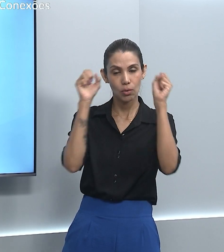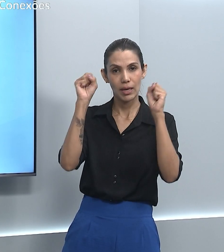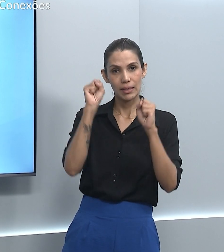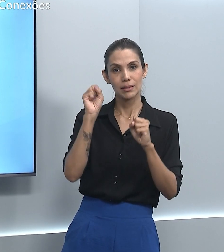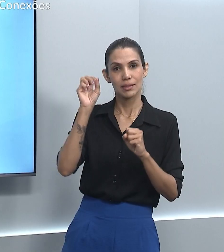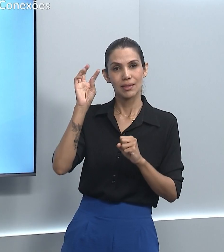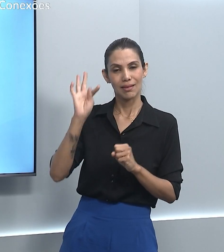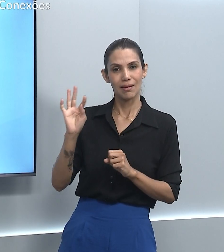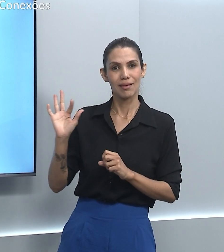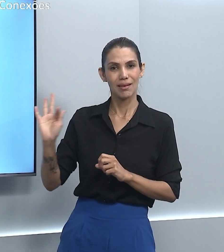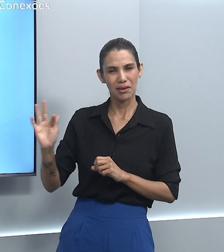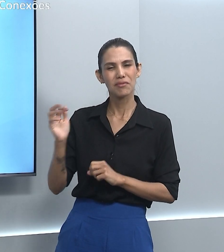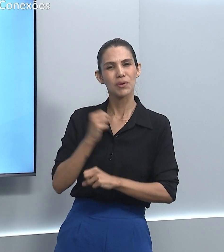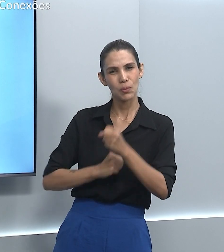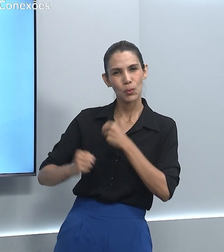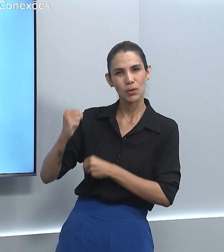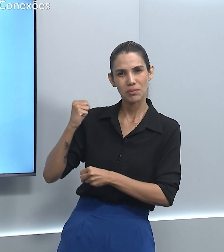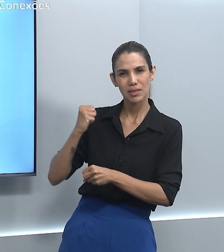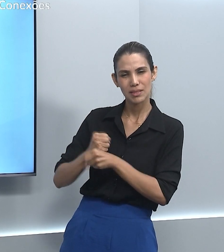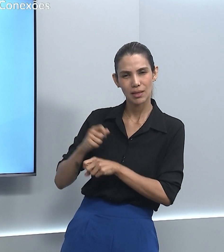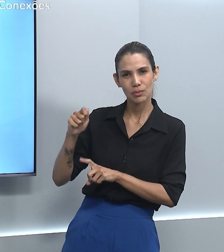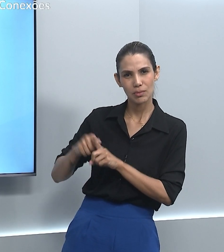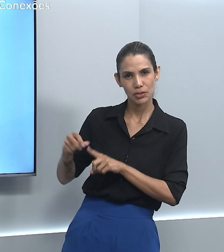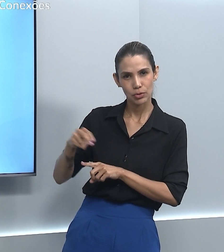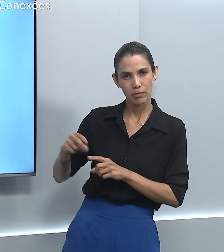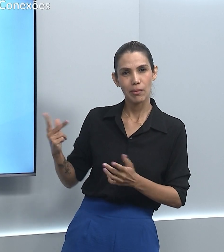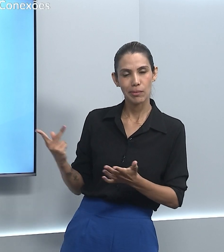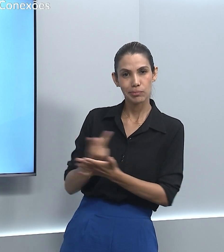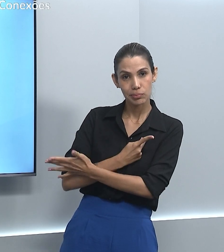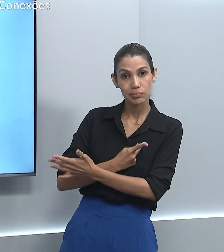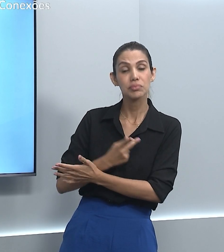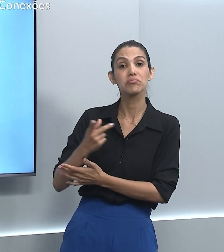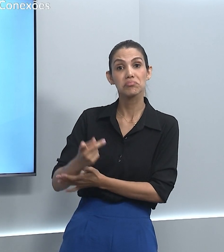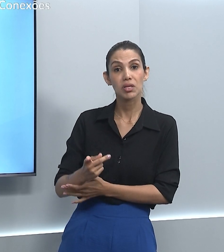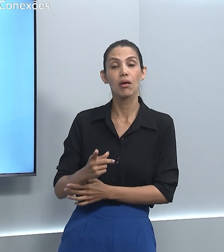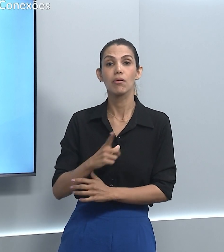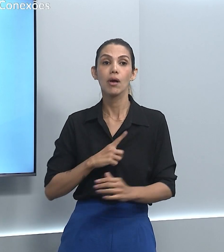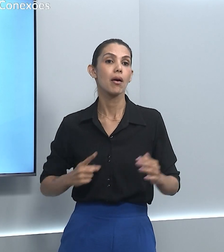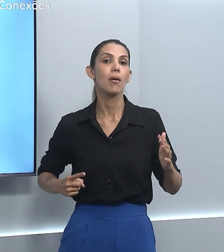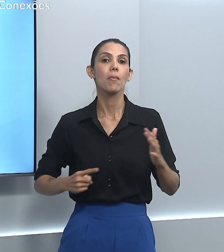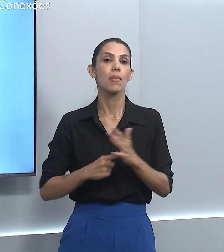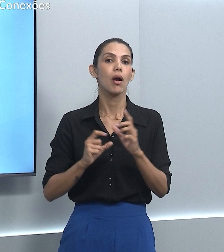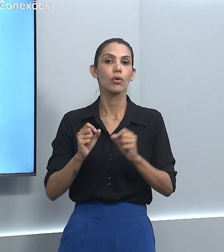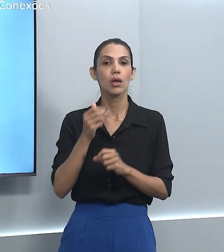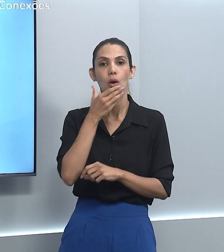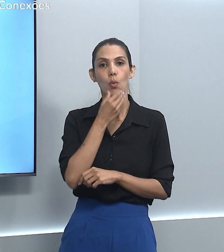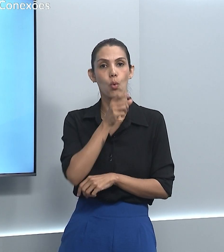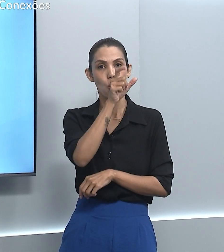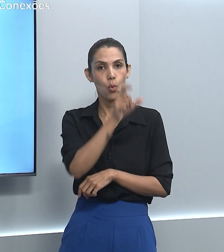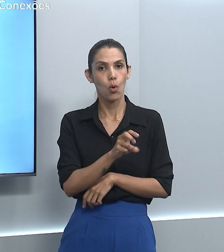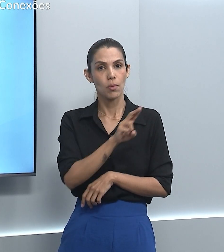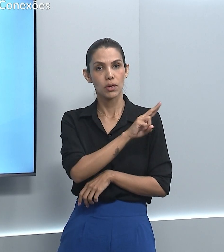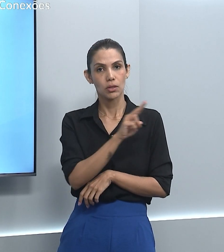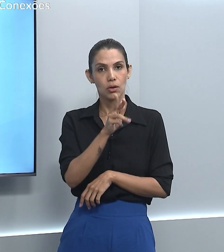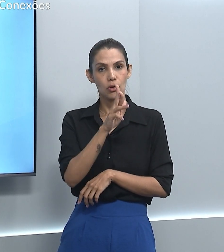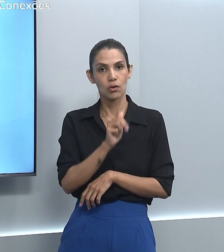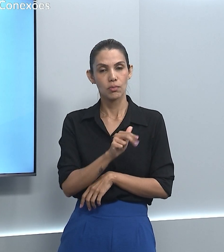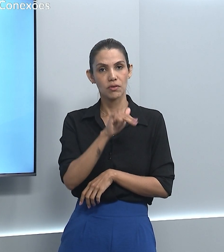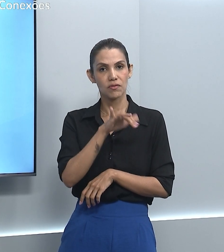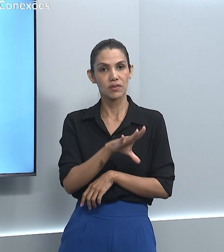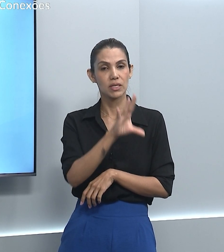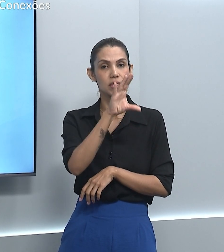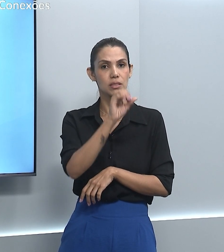do ano passado. E essas investigações apontaram que o chaveiro Francisco Vanderlei Luiz, conhecido como Tio